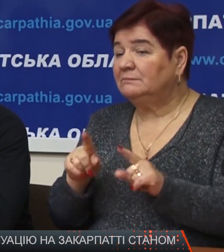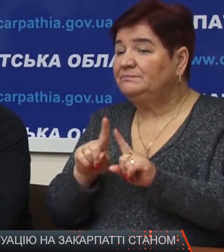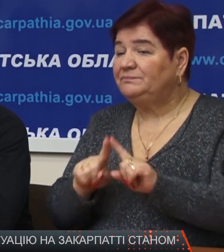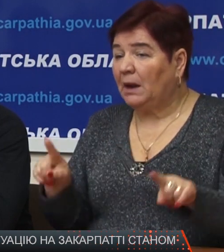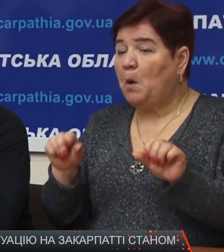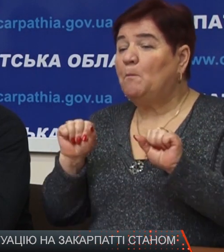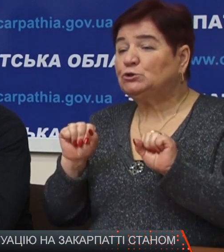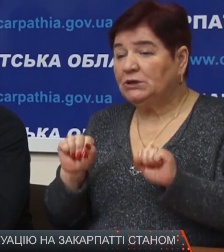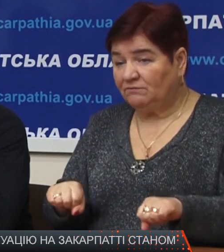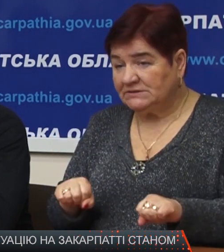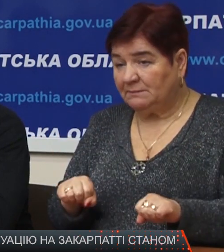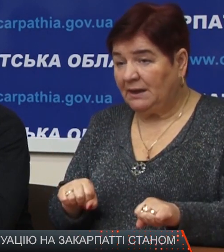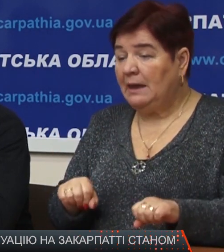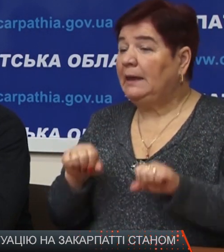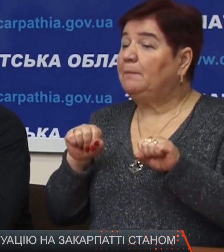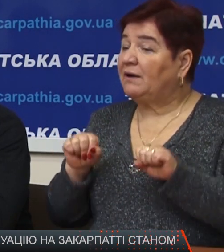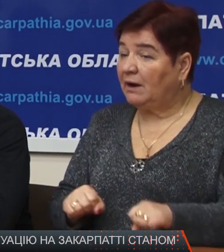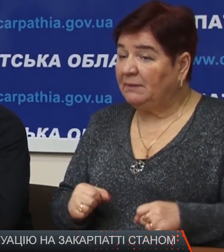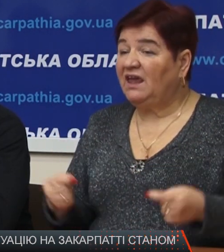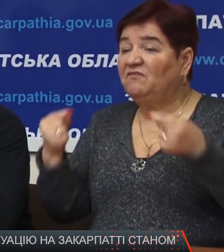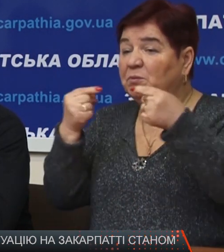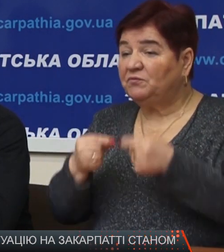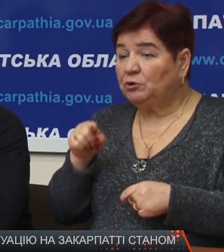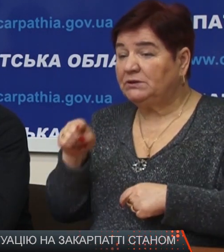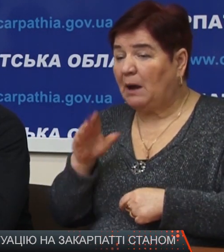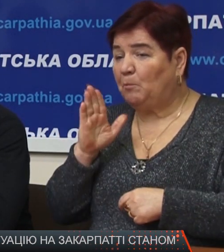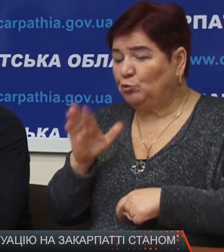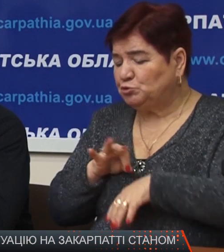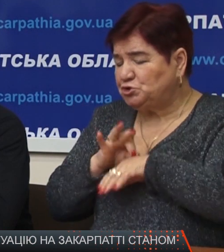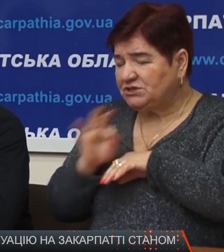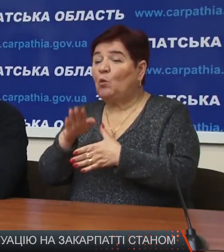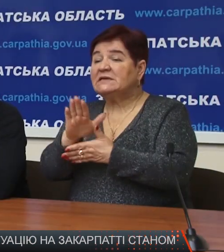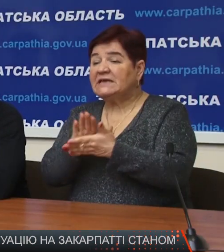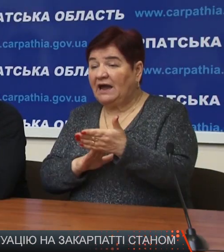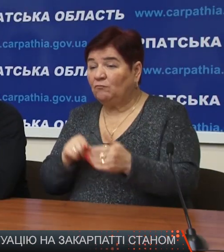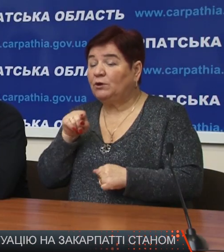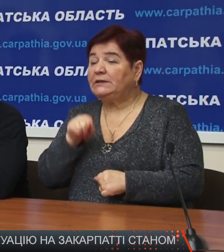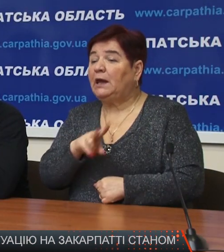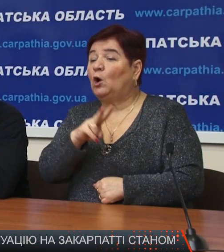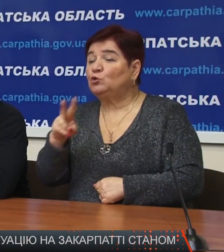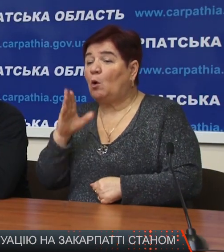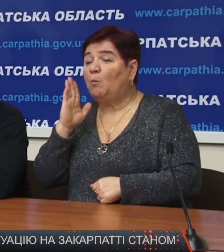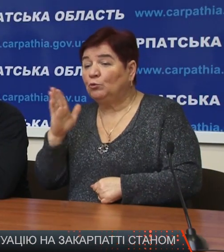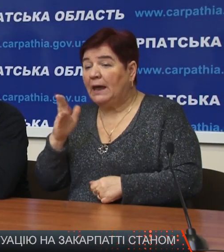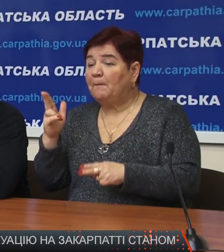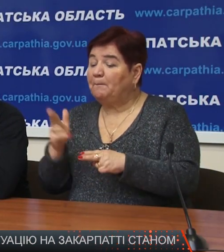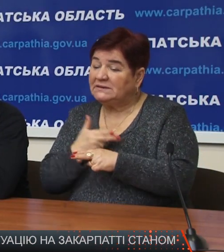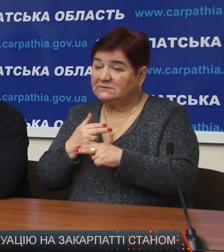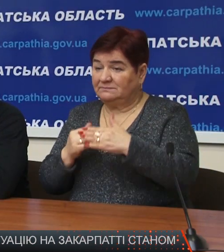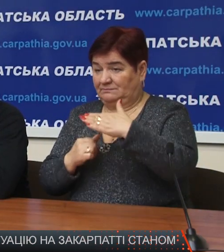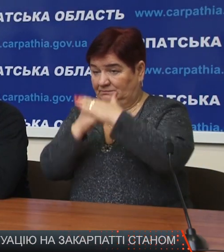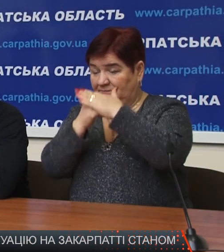специфічними можливостями і правами, і відповідно там будуть вживатися дуже жорсткі міри. Ті, хто буде безпідставно підвищувати